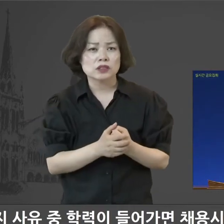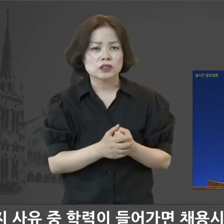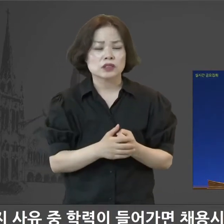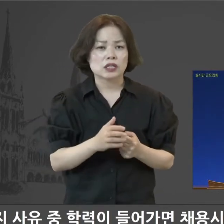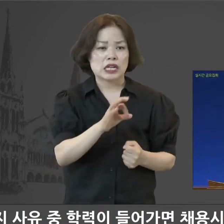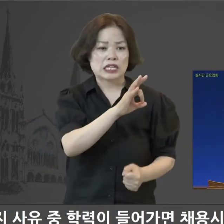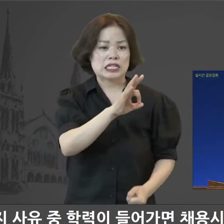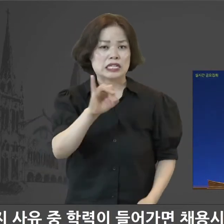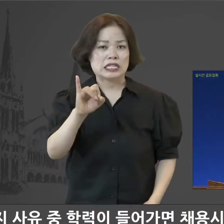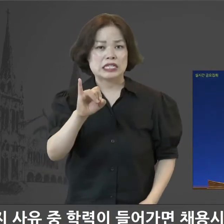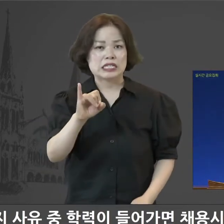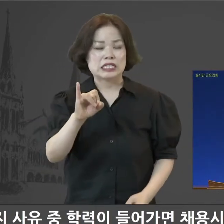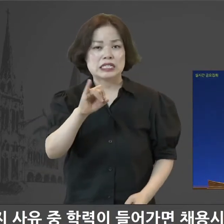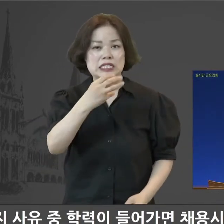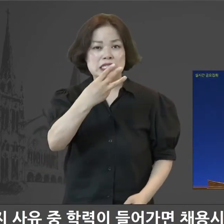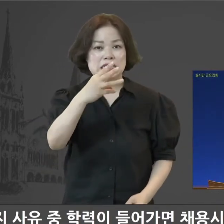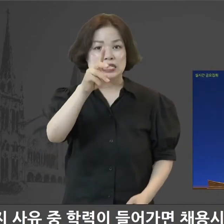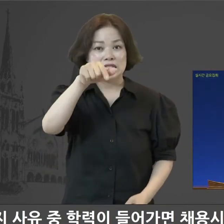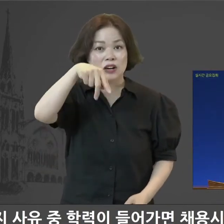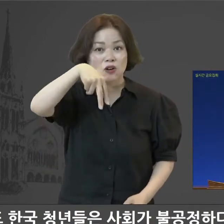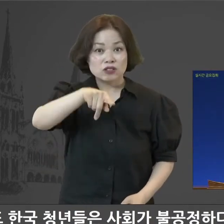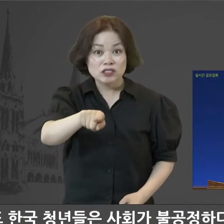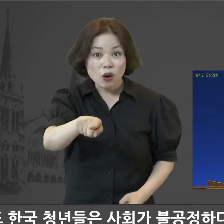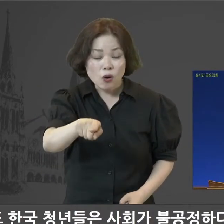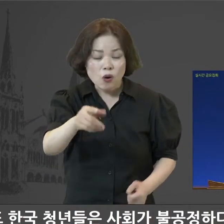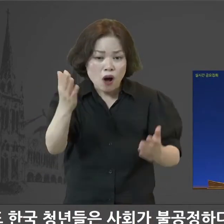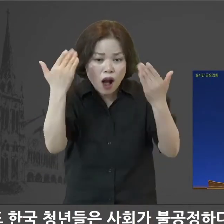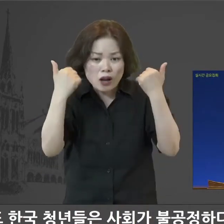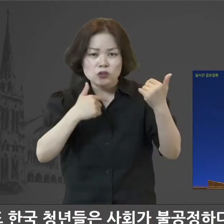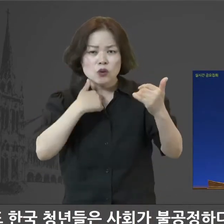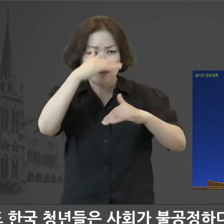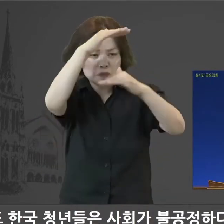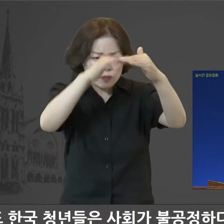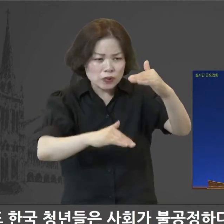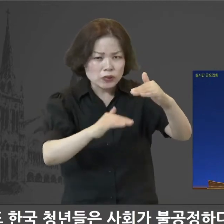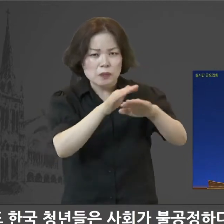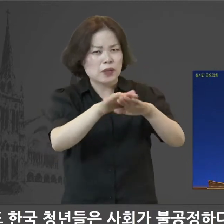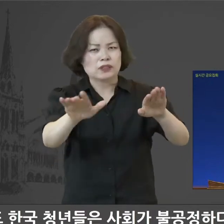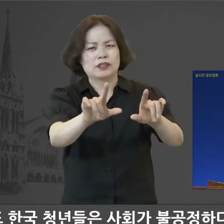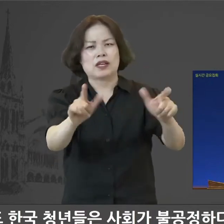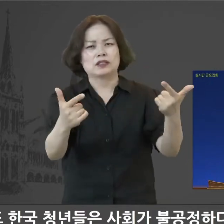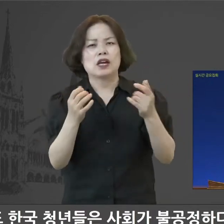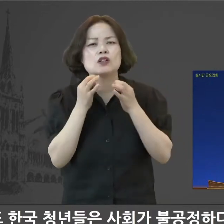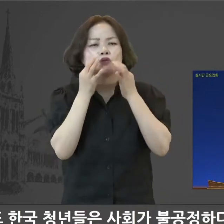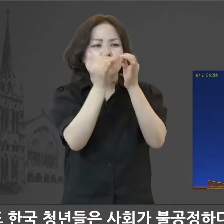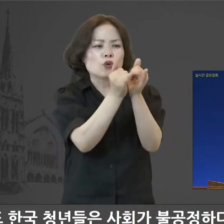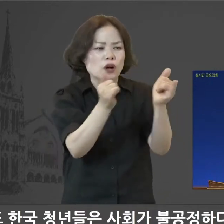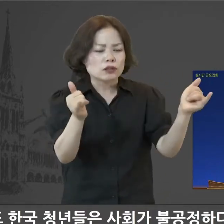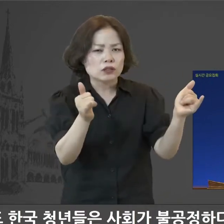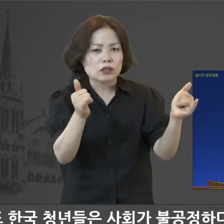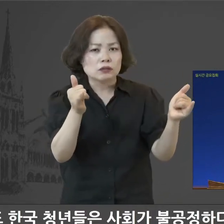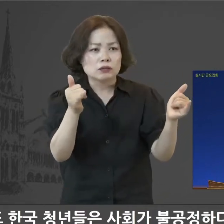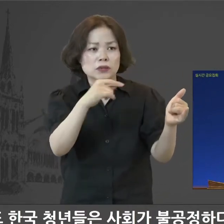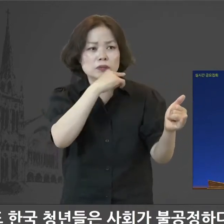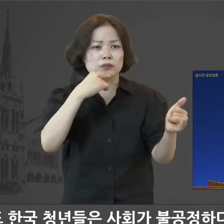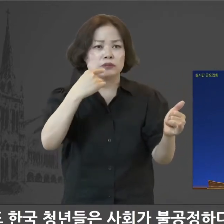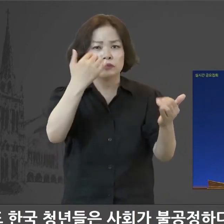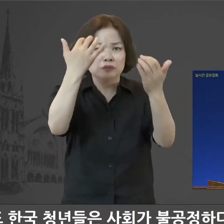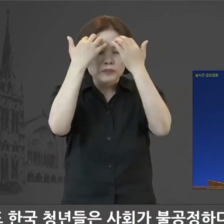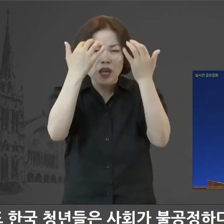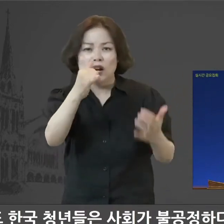어느 학교 나왔는지 경력이 뭔지 이런 걸 안 쓰게 하면 평등해지는 게 아니라 노력한 사람이 피해를 보고